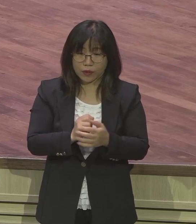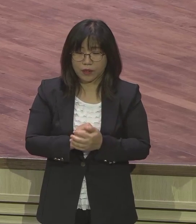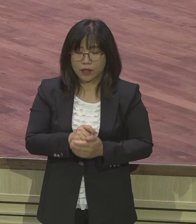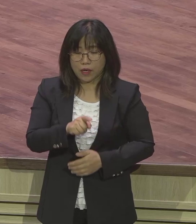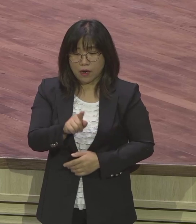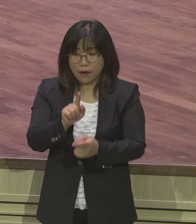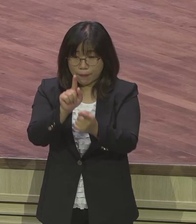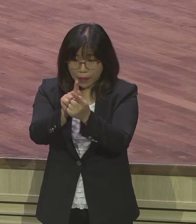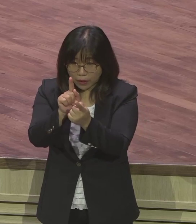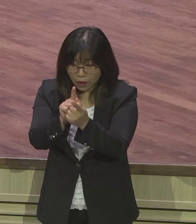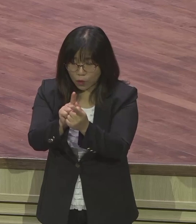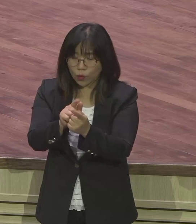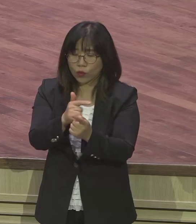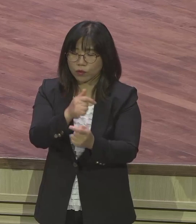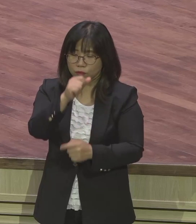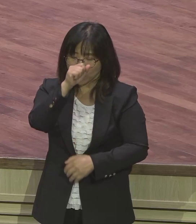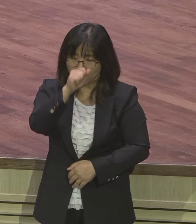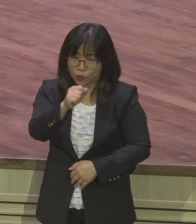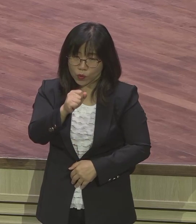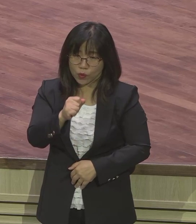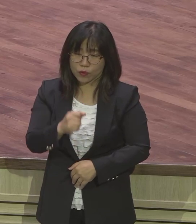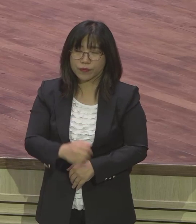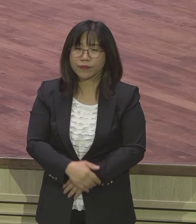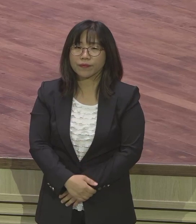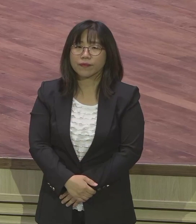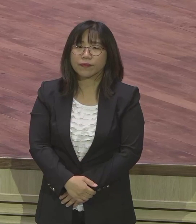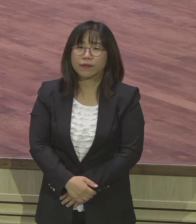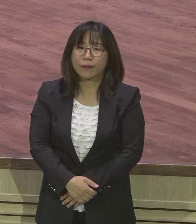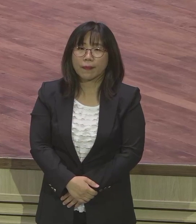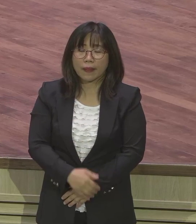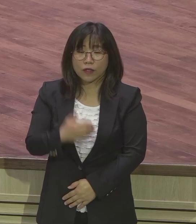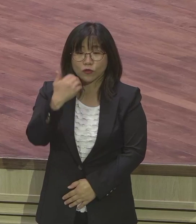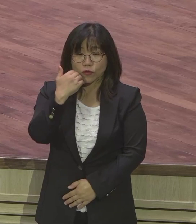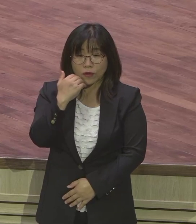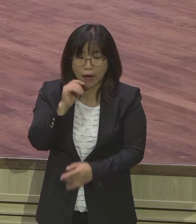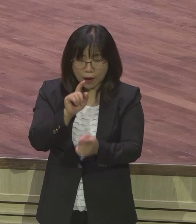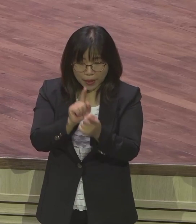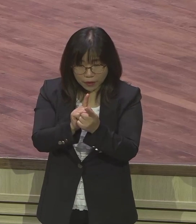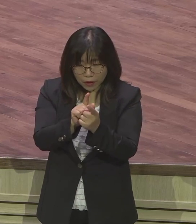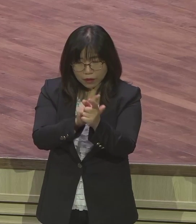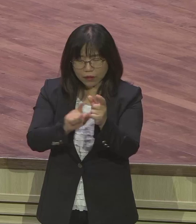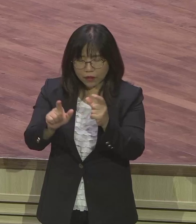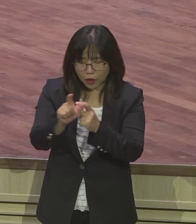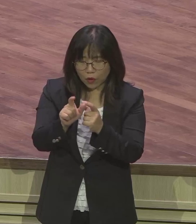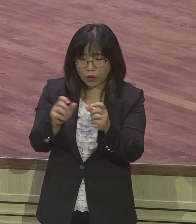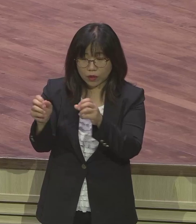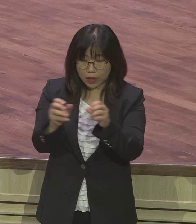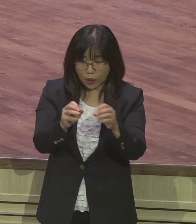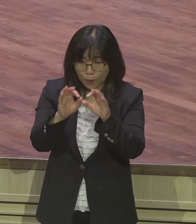은혜를 받고 내 영이 살아나 만날수록 대화할수록 정말로 감동을 받아